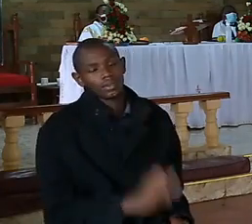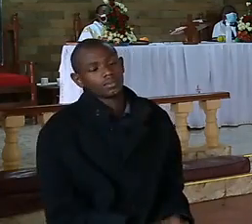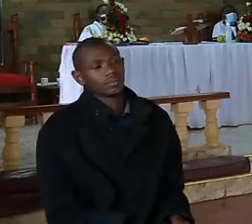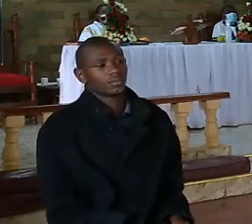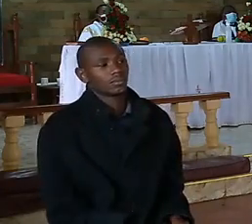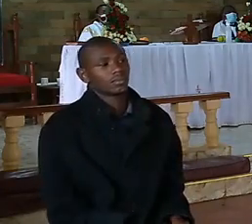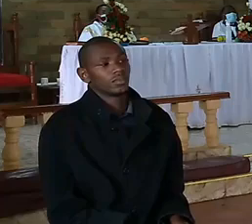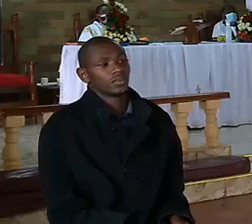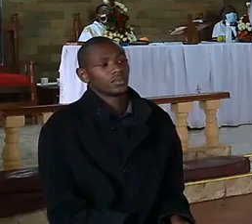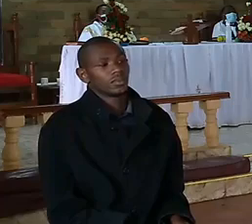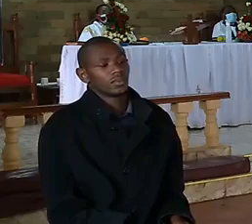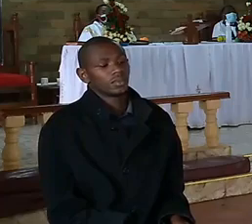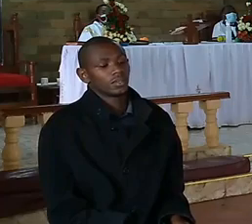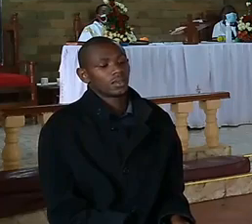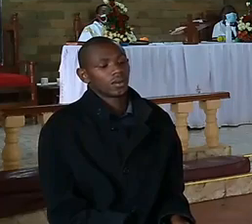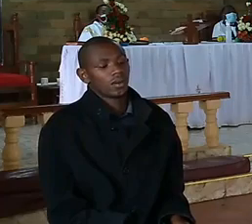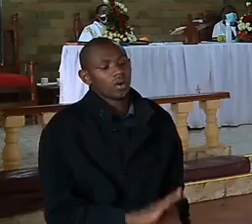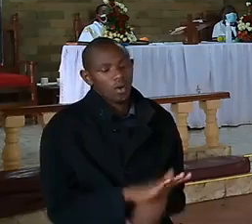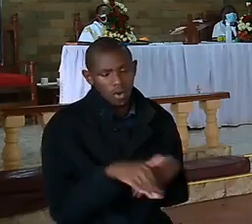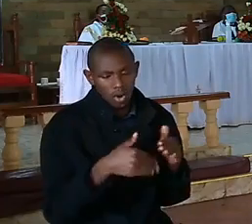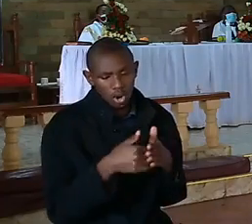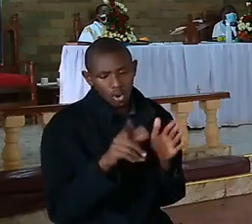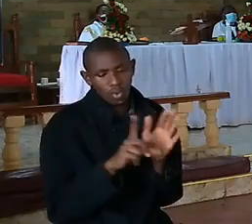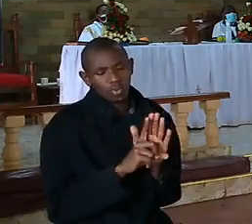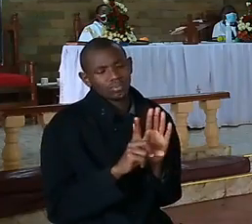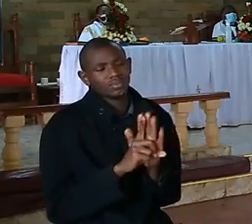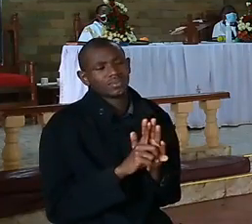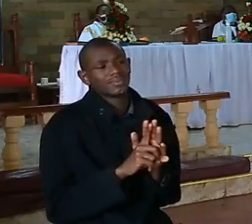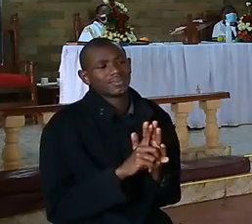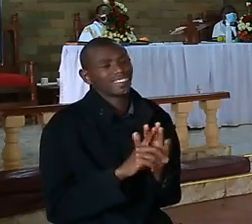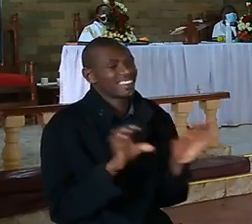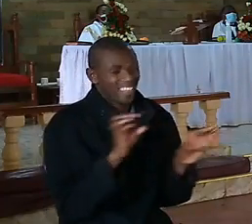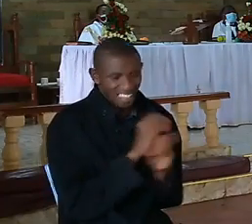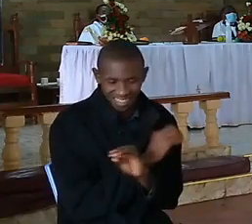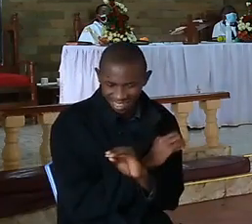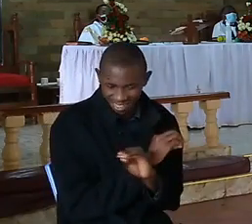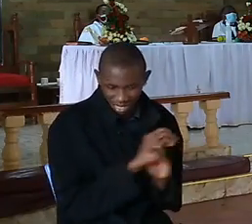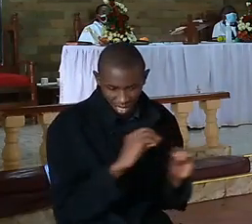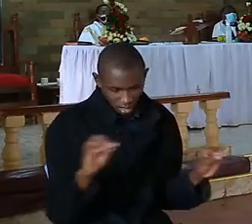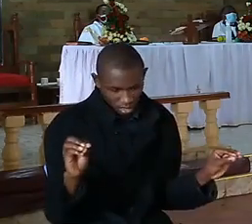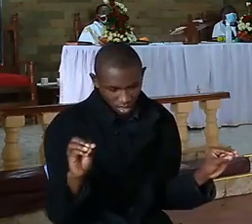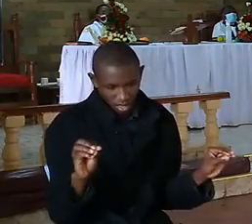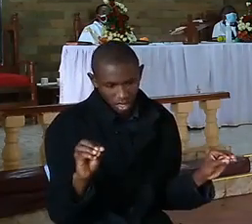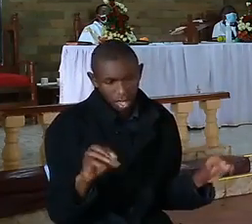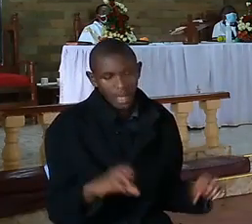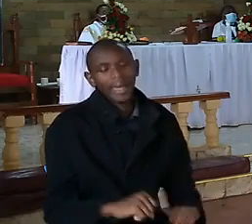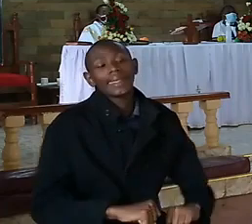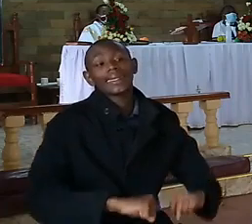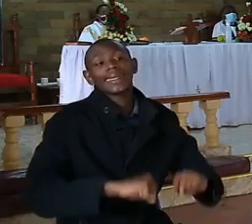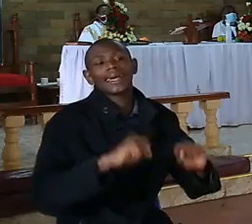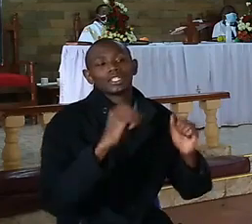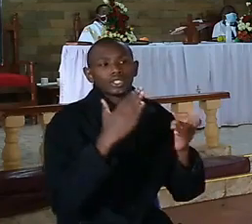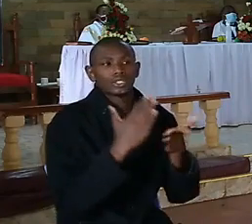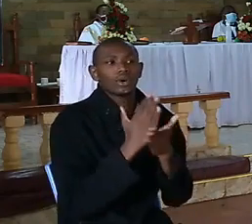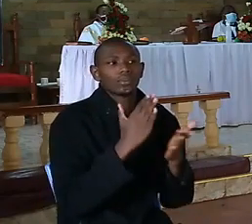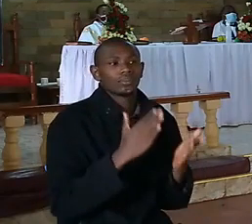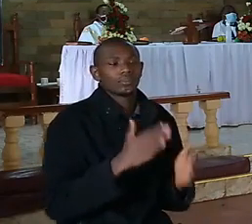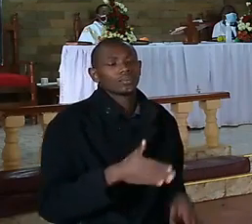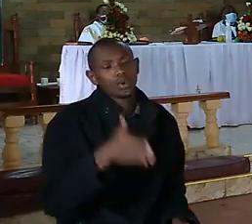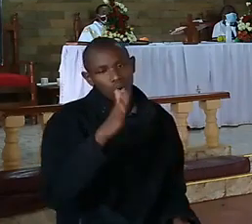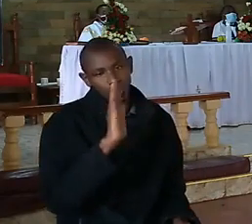kana mawatho na principles iria itikoretwo kuo through the innovations ici ya a scientist gũtirĩ ona ĩmwe ĩngĩgirĩrĩria